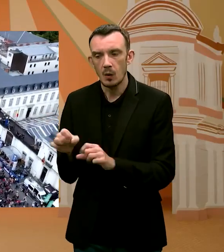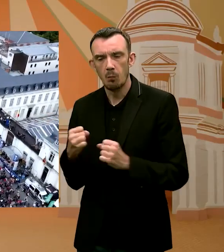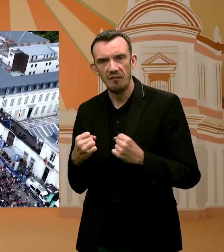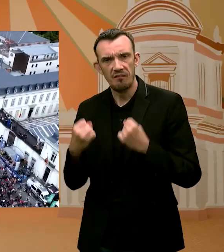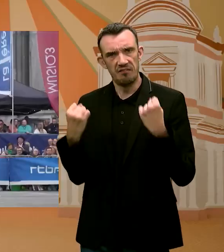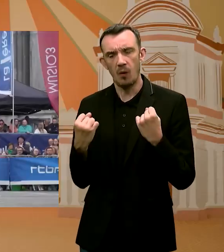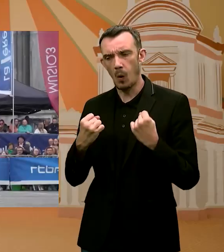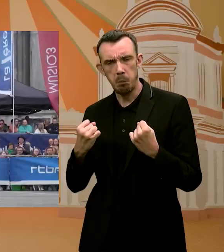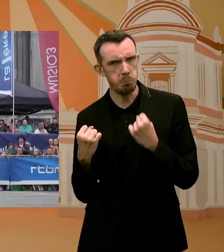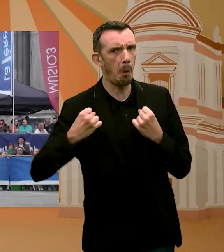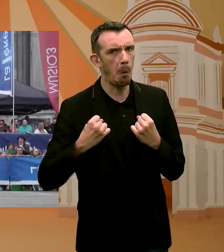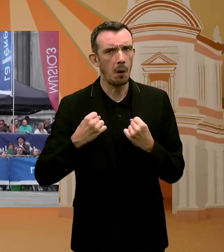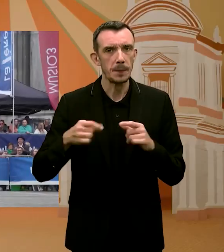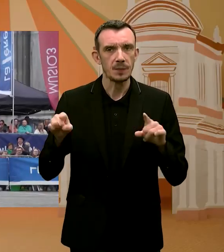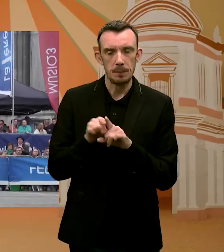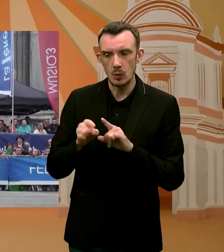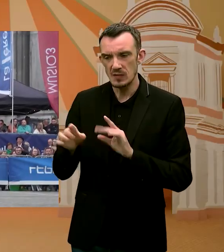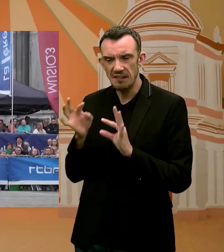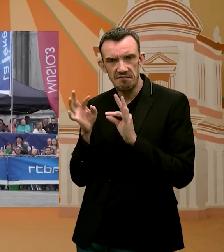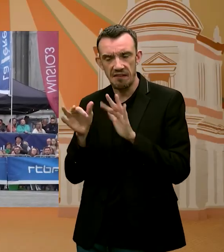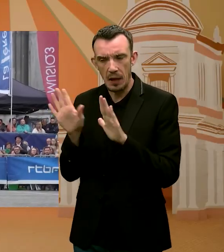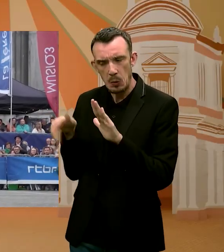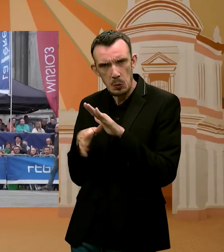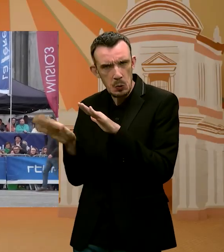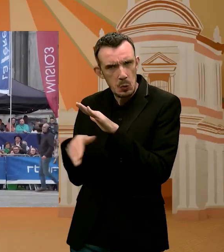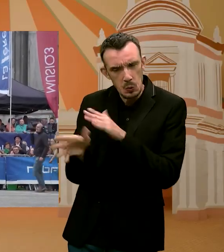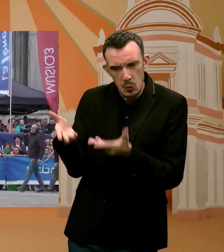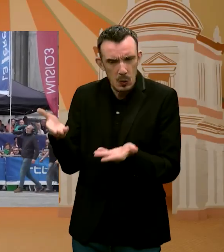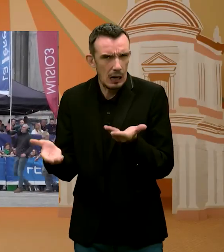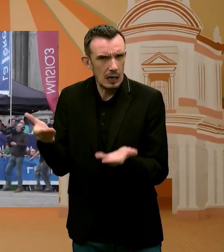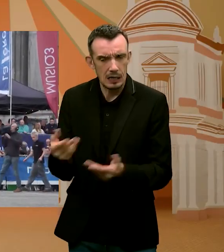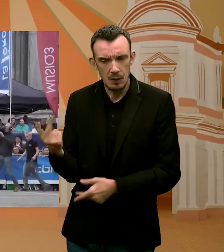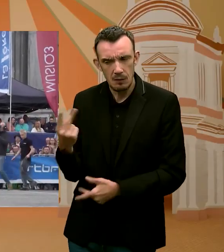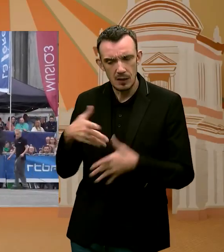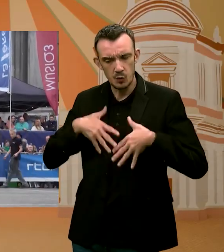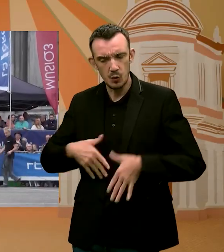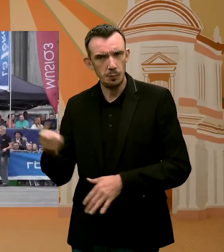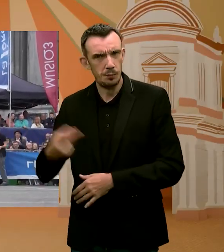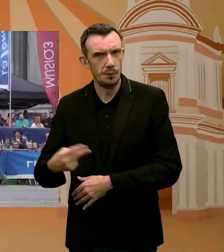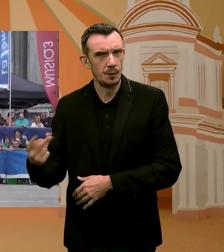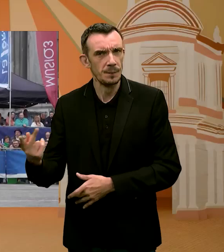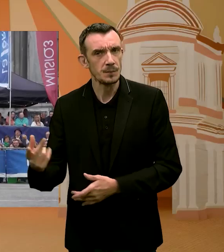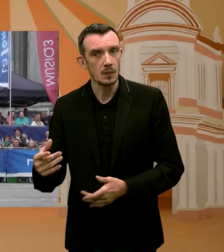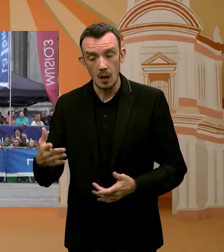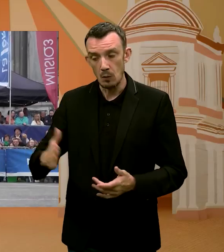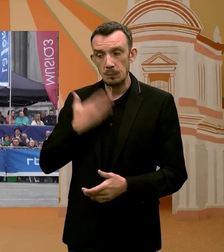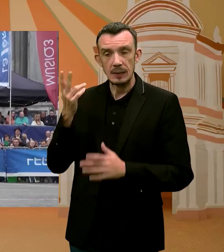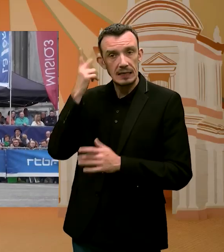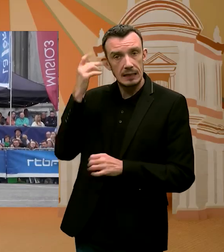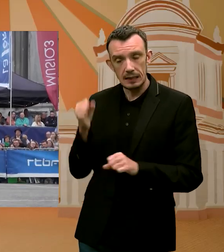et le style un peu du grand gabarit. De la stabilité. Ouais. Que moi, je ne jouais que mon corps, j'admets. Les échasses, je n'utilisais quasi pas, j'admets. Bon,